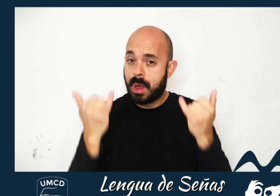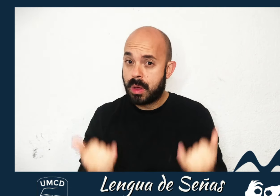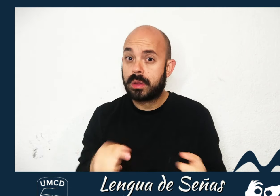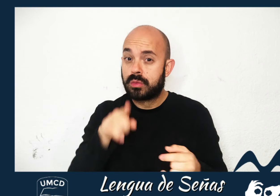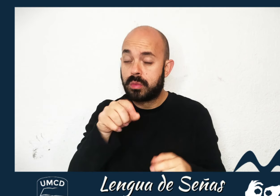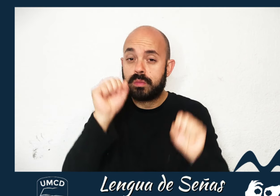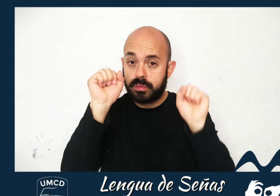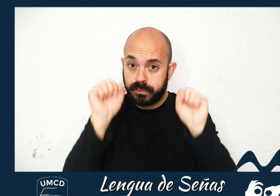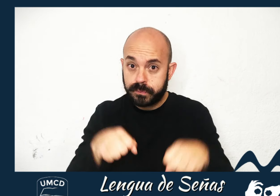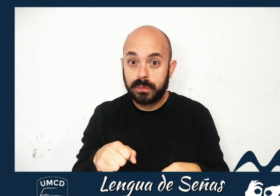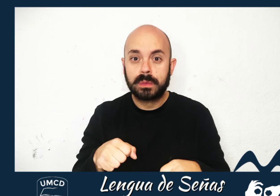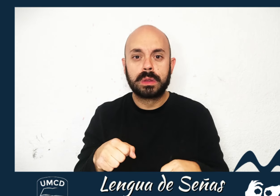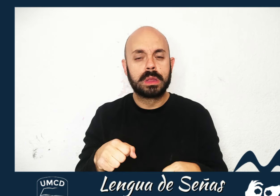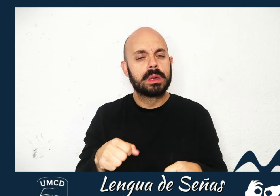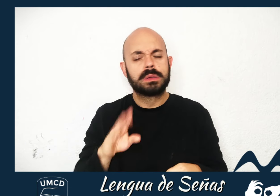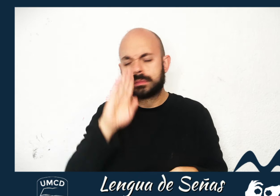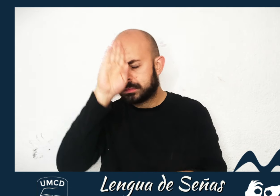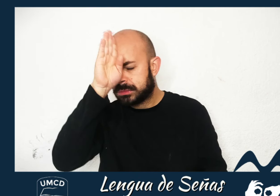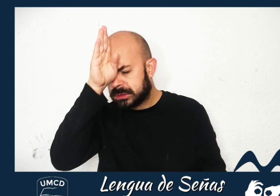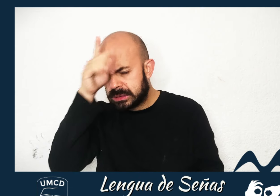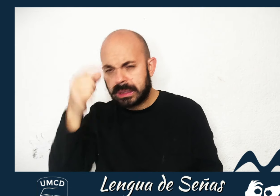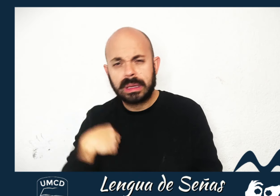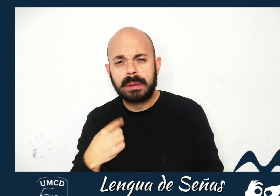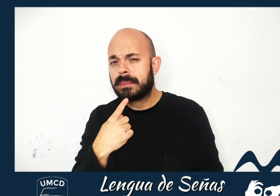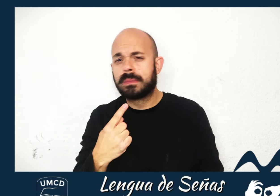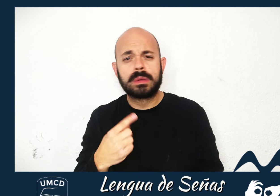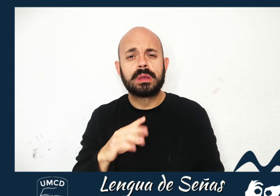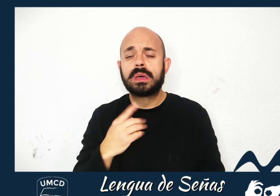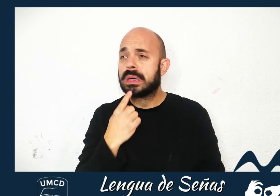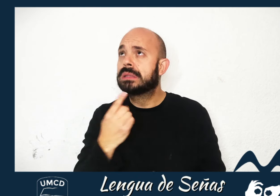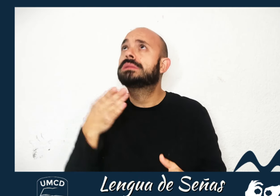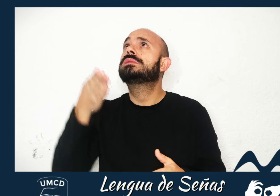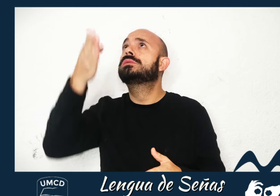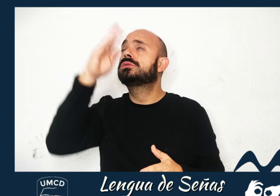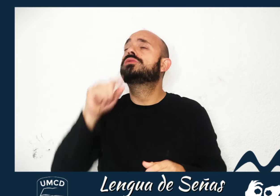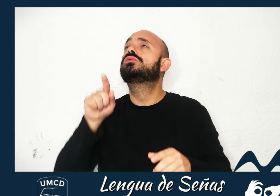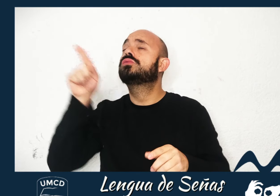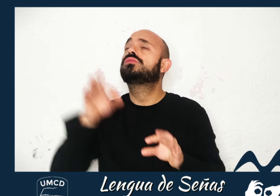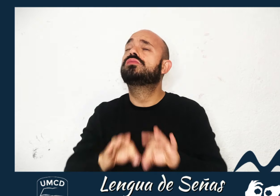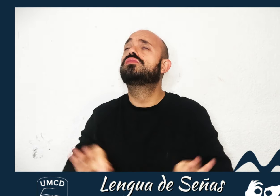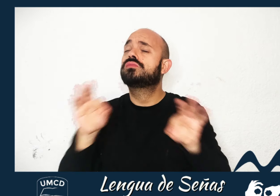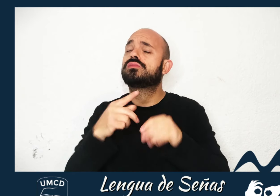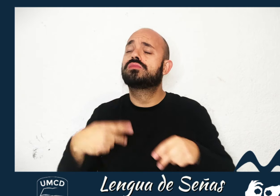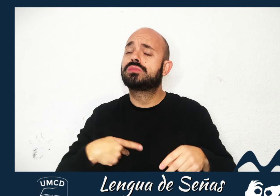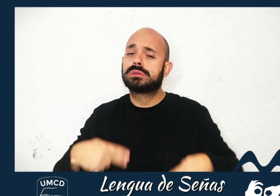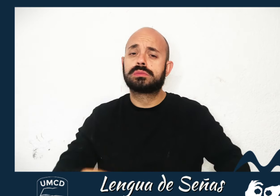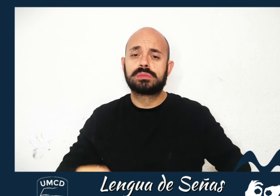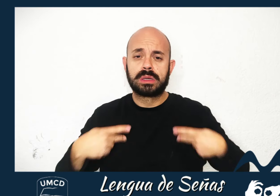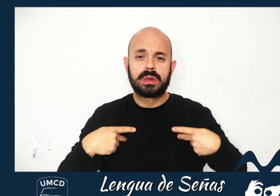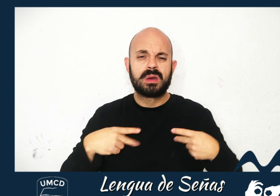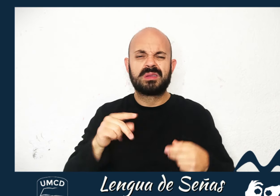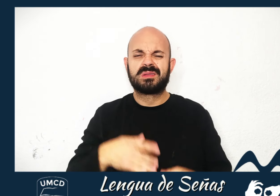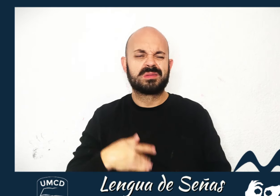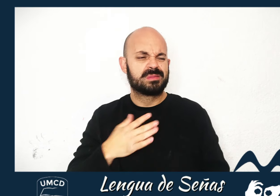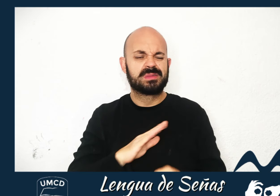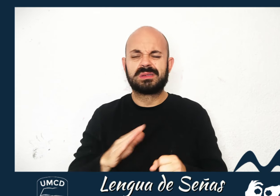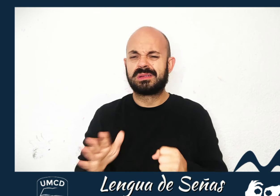esta invitación, hagámosla nuestra, porque va a ser de gran bendición. Usted quiere